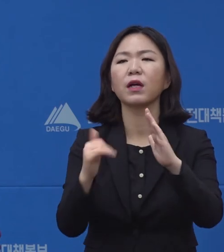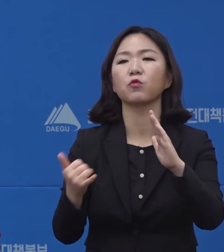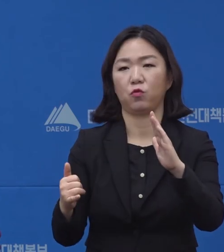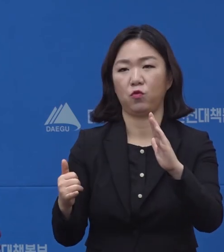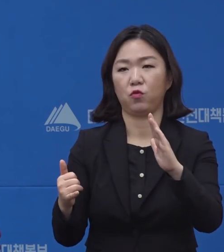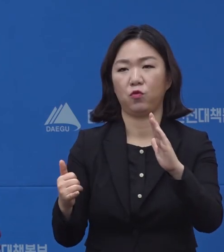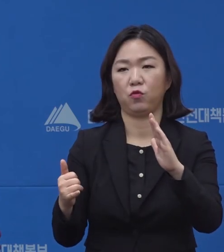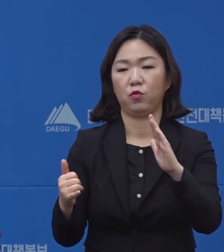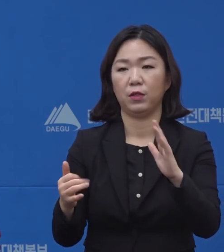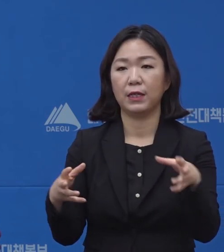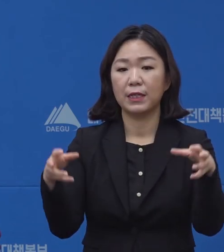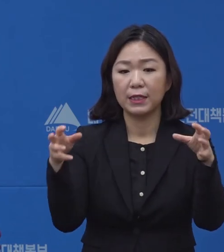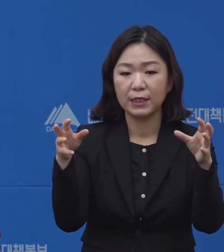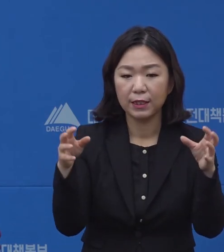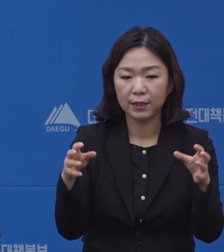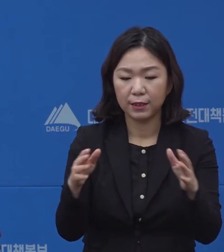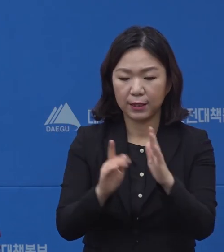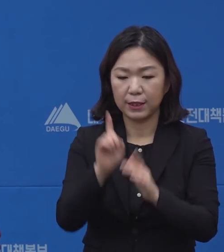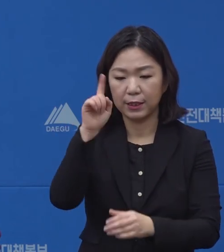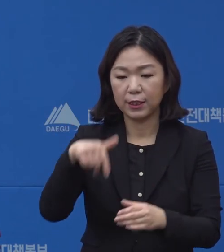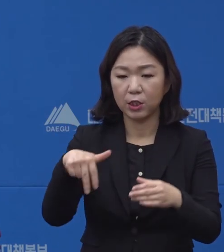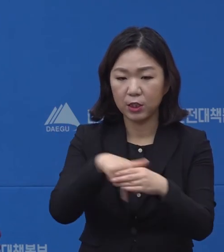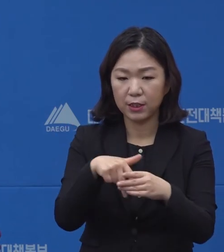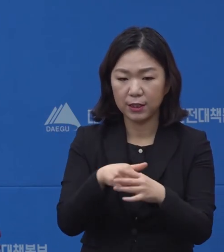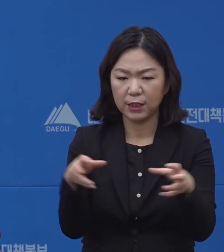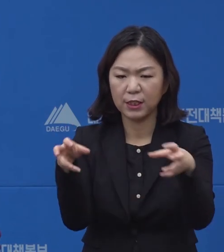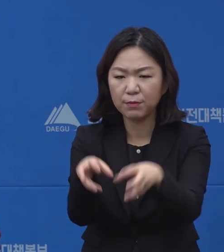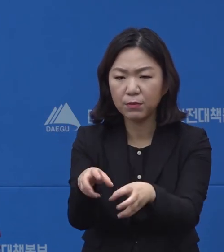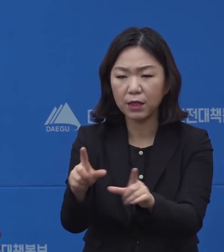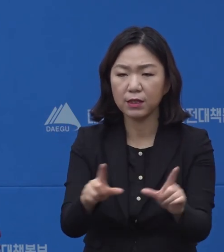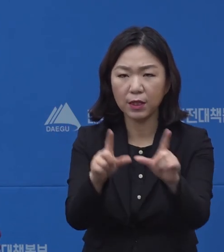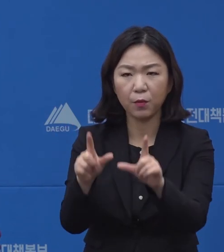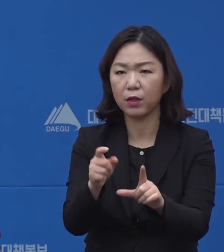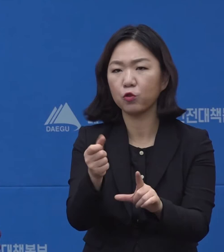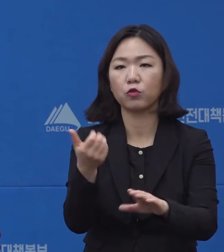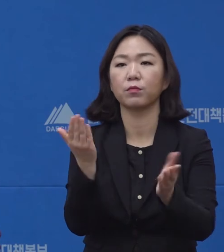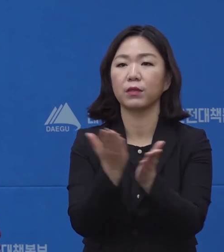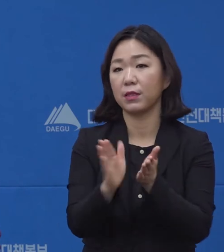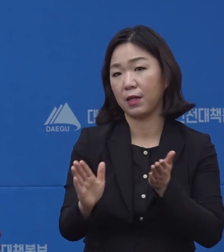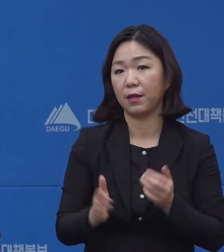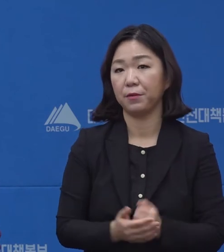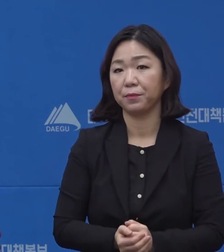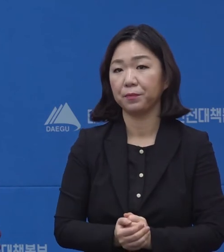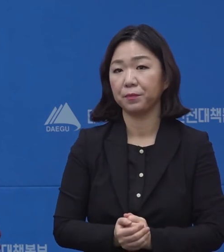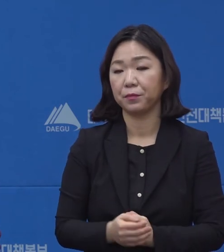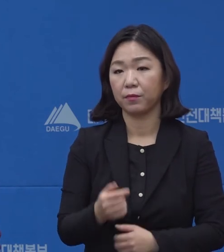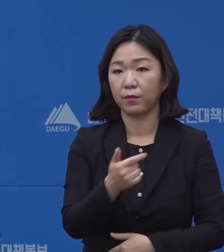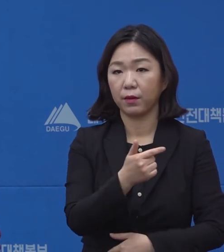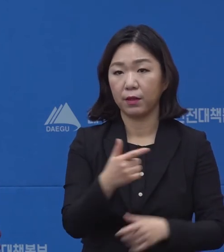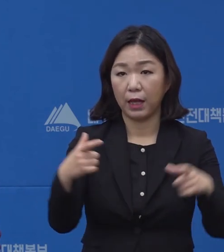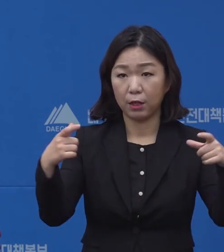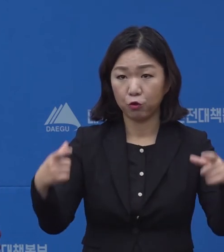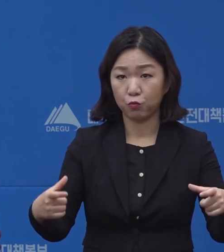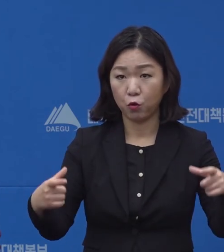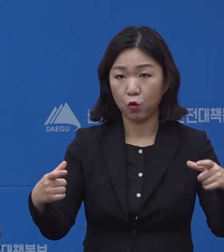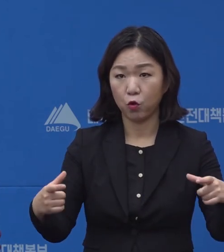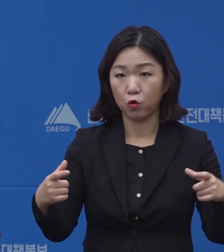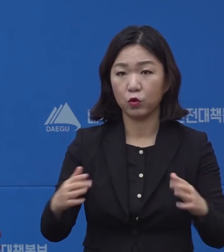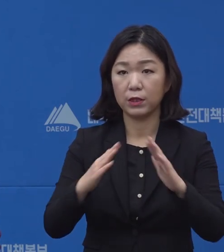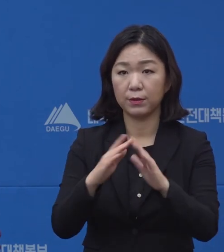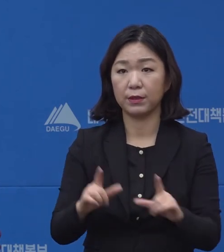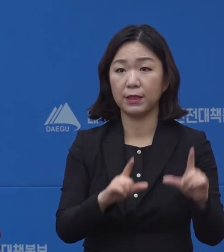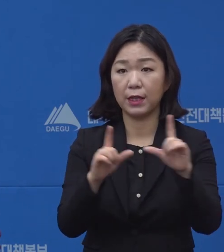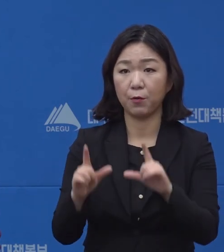있어 집단 거주시설로 보기는 어렵습니다. 이러한 대규모 주거단지 이외에